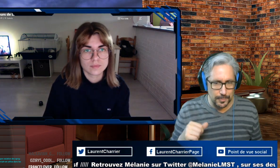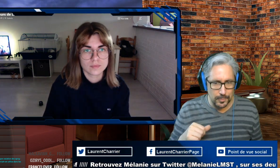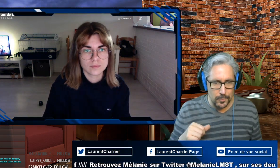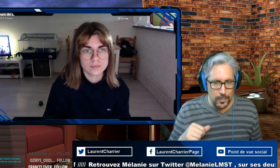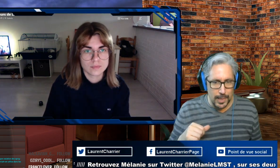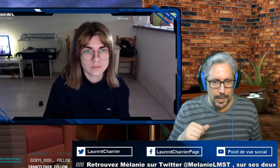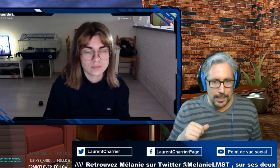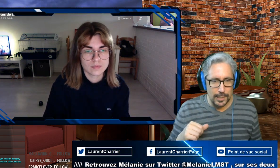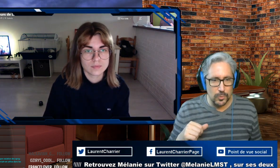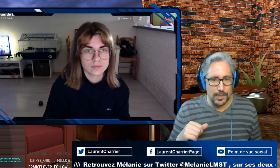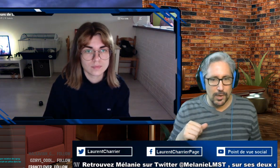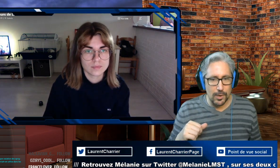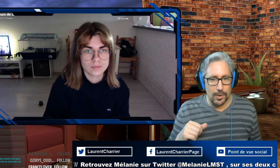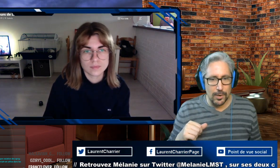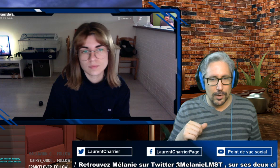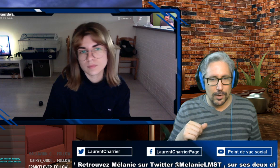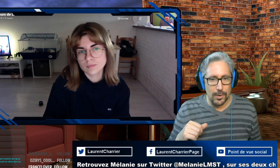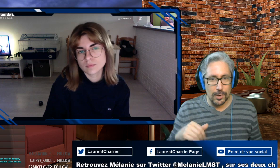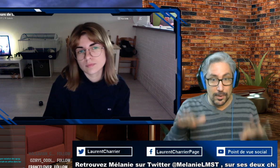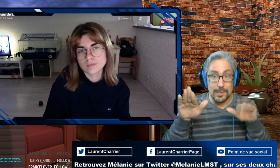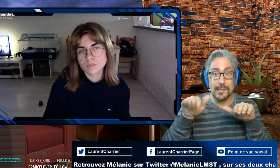maison. Et donc,